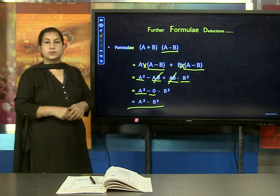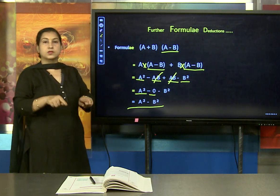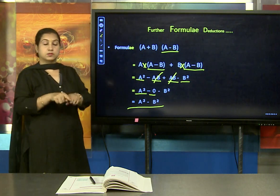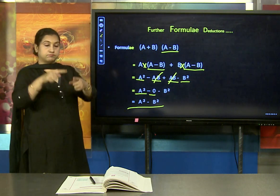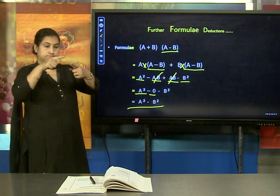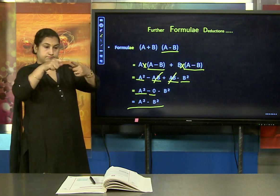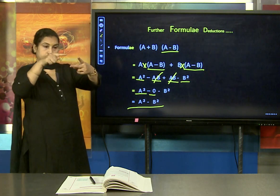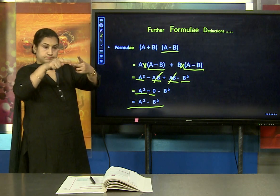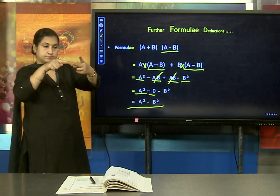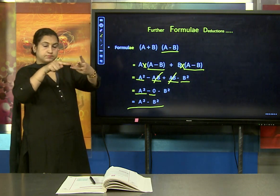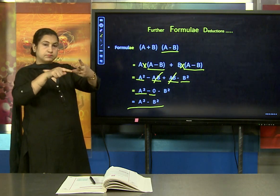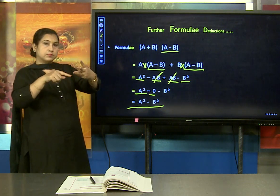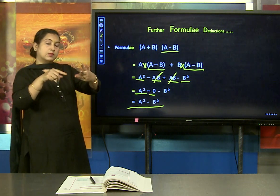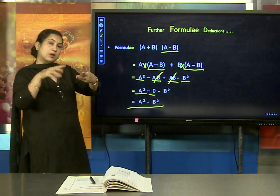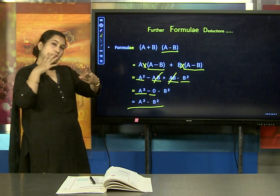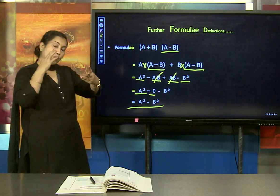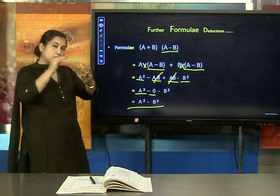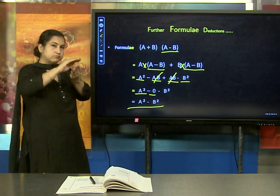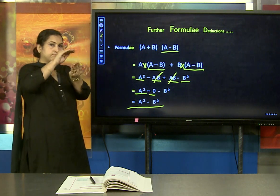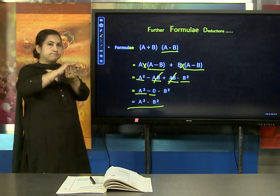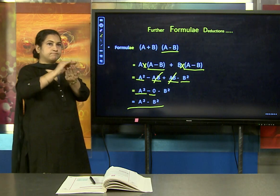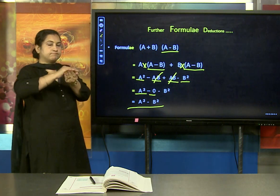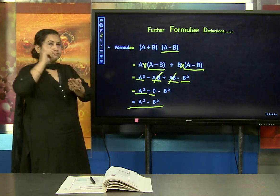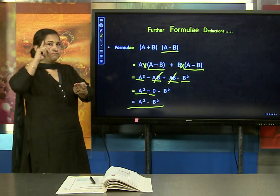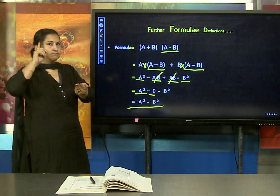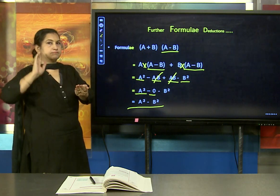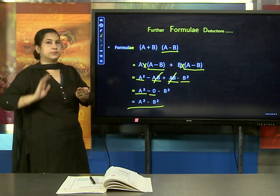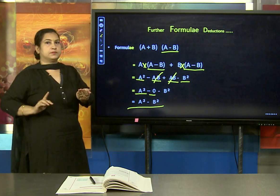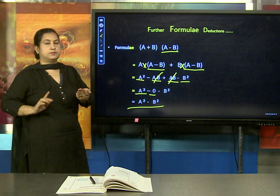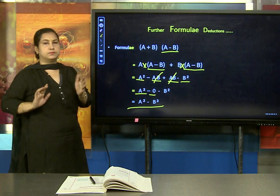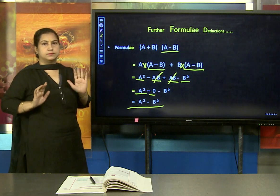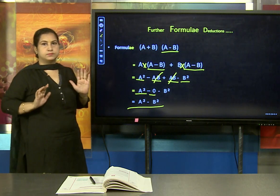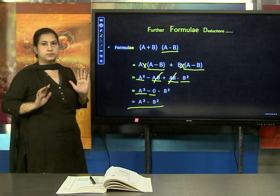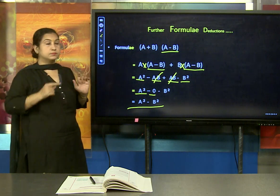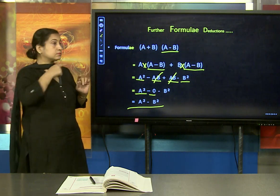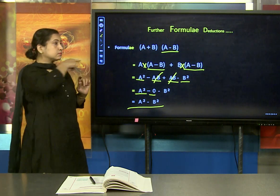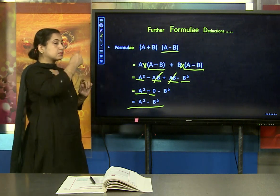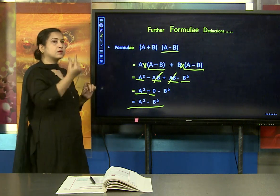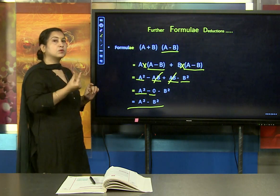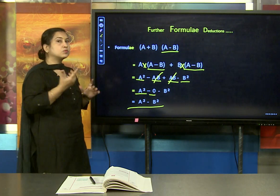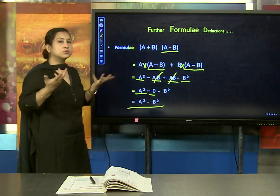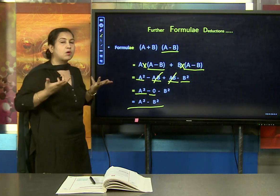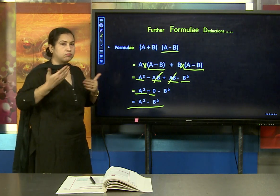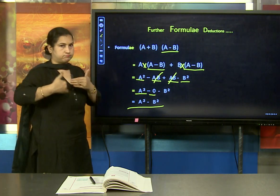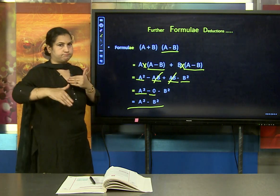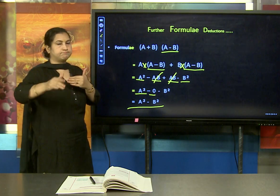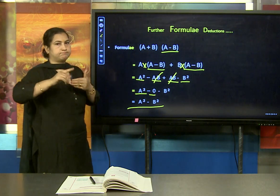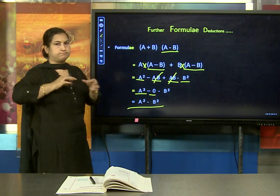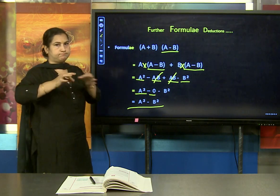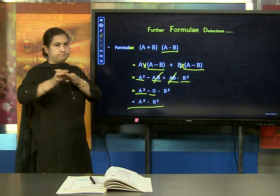हमें ये पूरा प्रोडक्ट हमें मिला। ये पूरा प्रोसेस हमें इसी तरह से